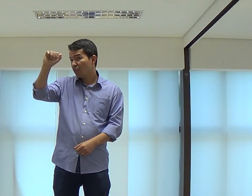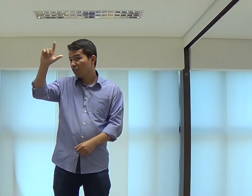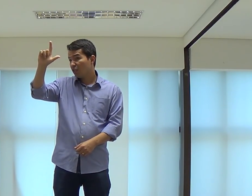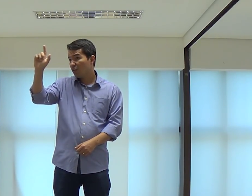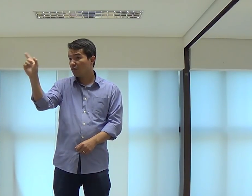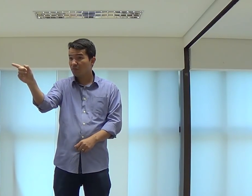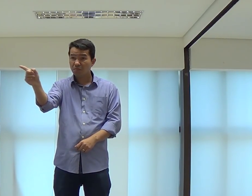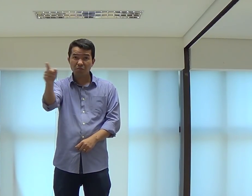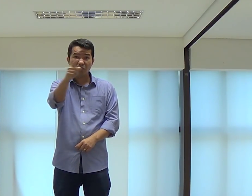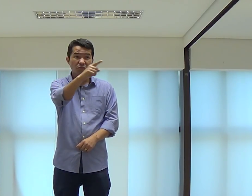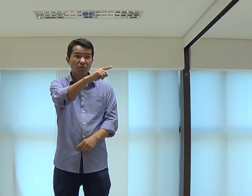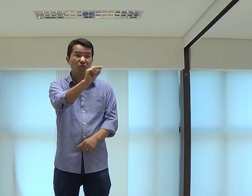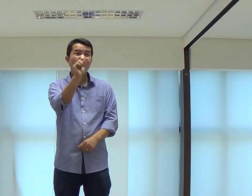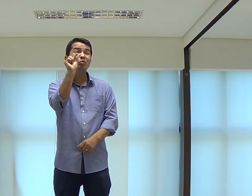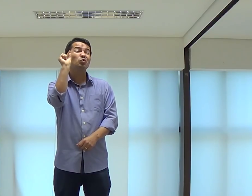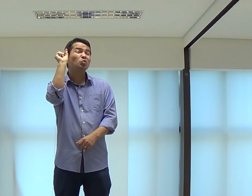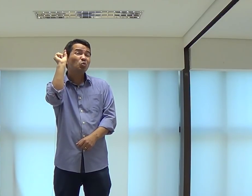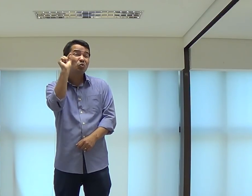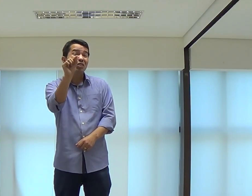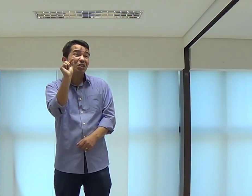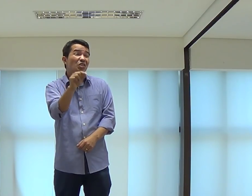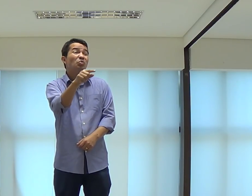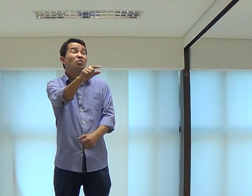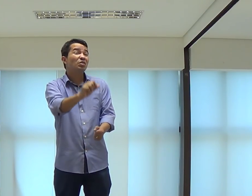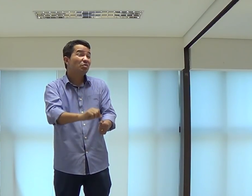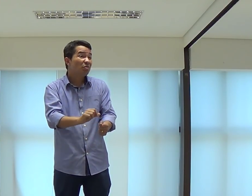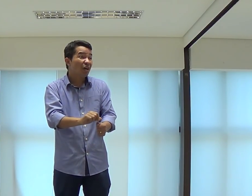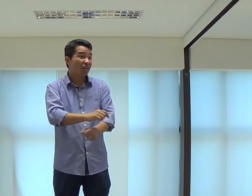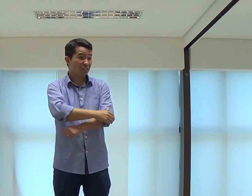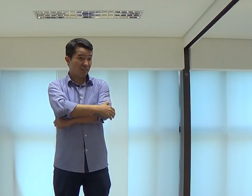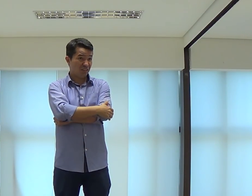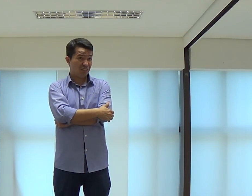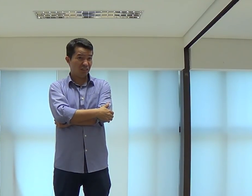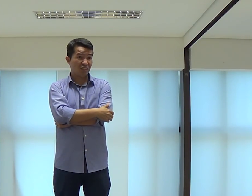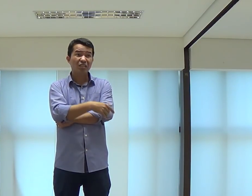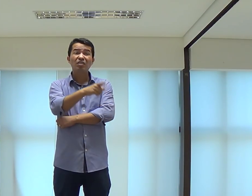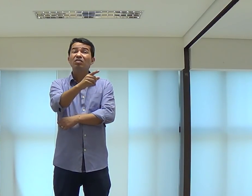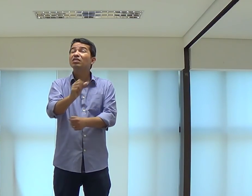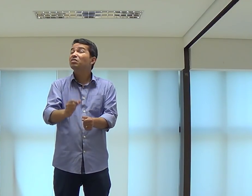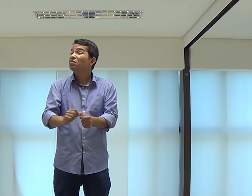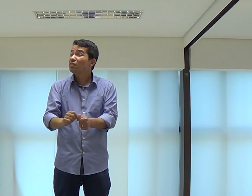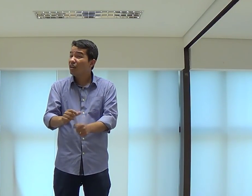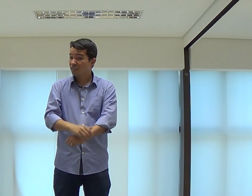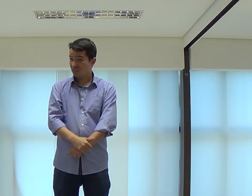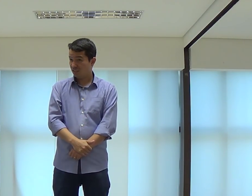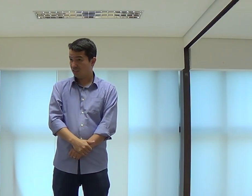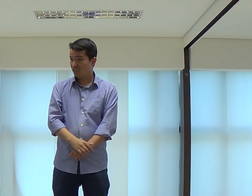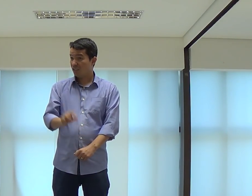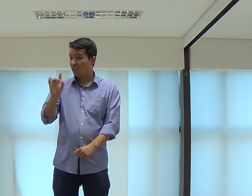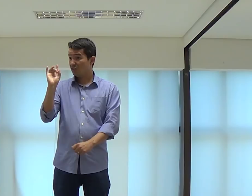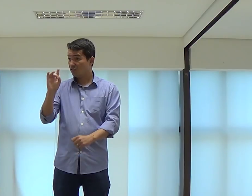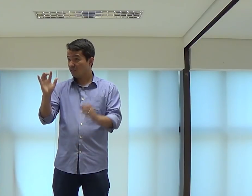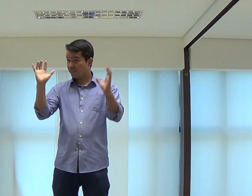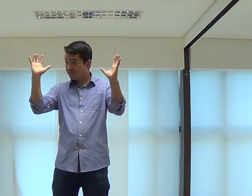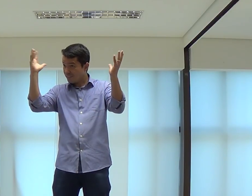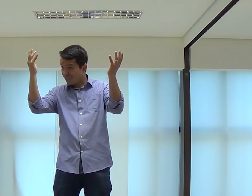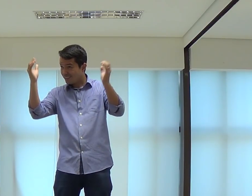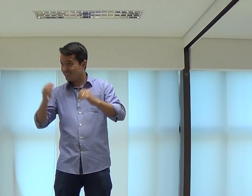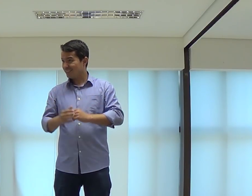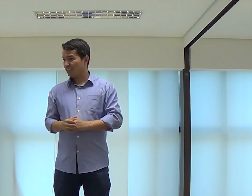No Natal, o que que ele significa para você? O que que você faz no Natal? É só